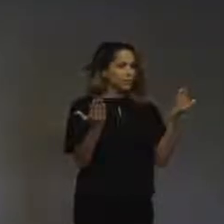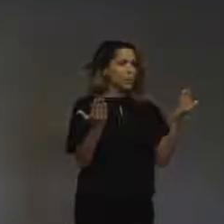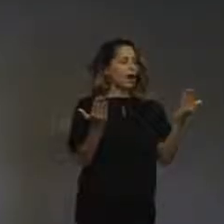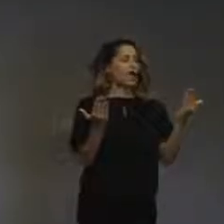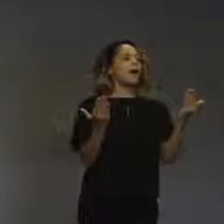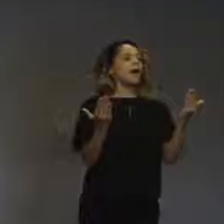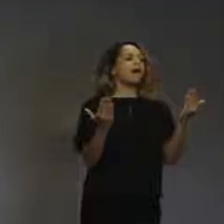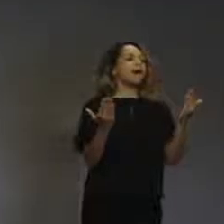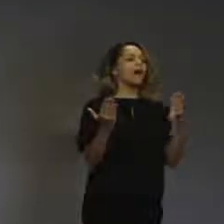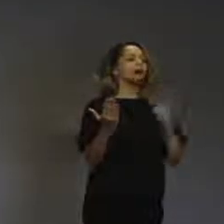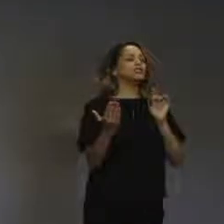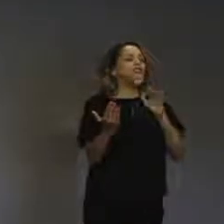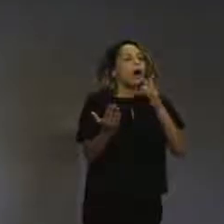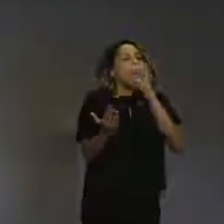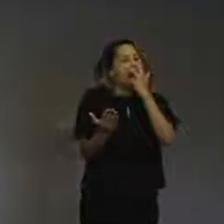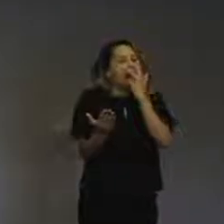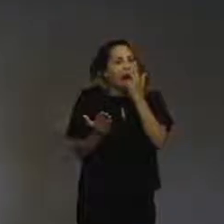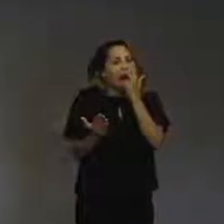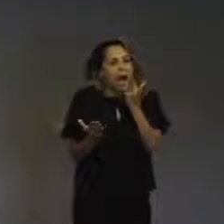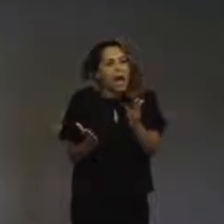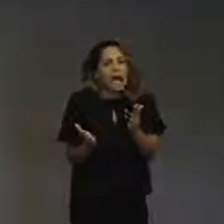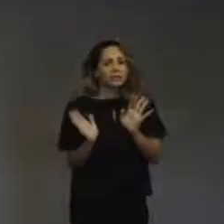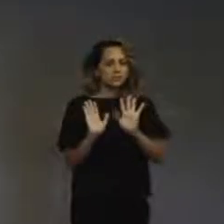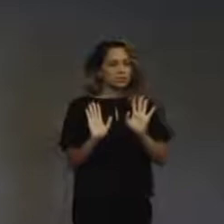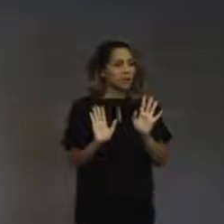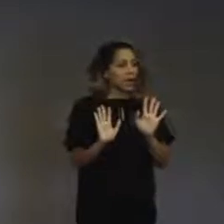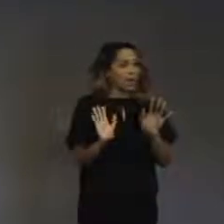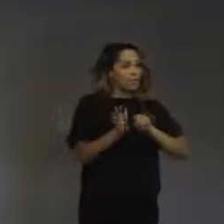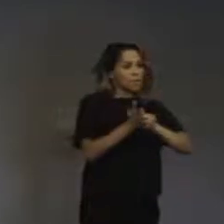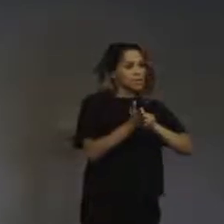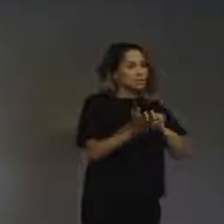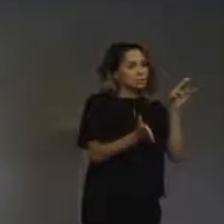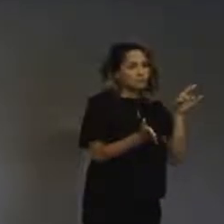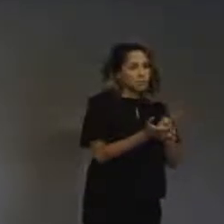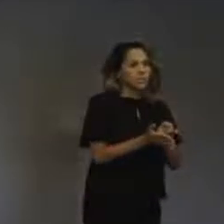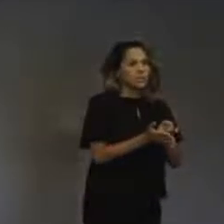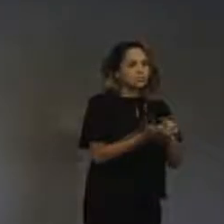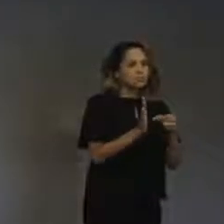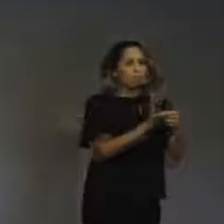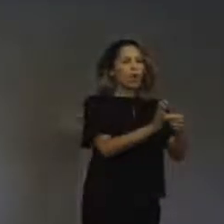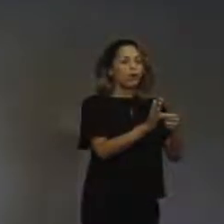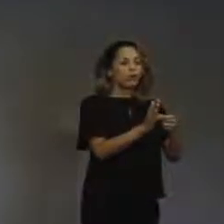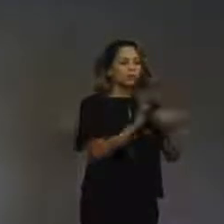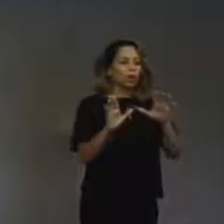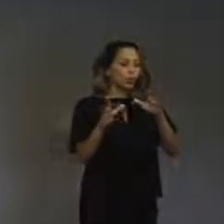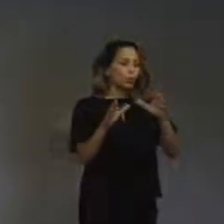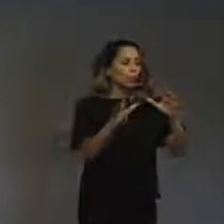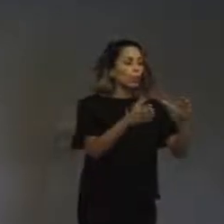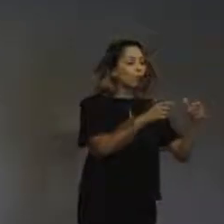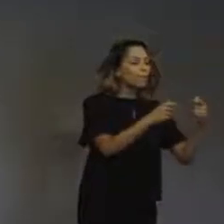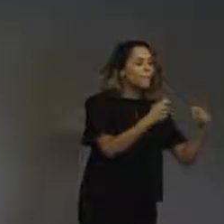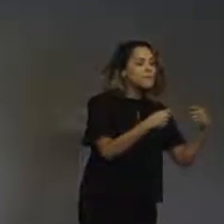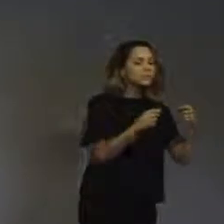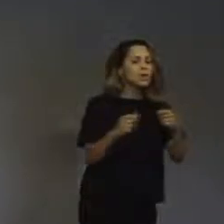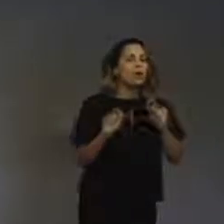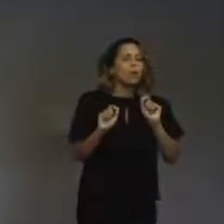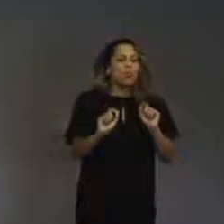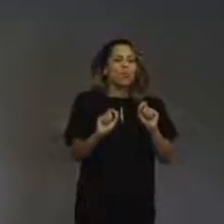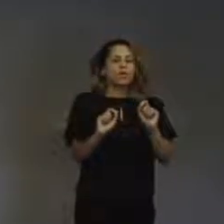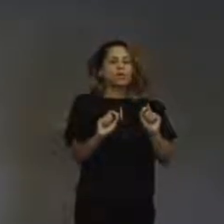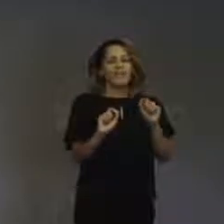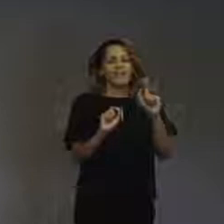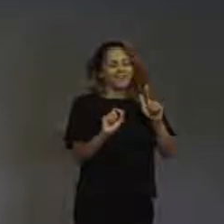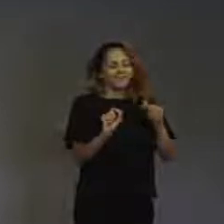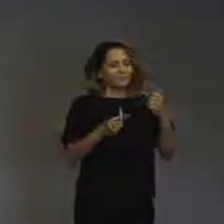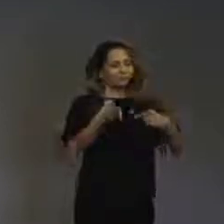achismo e ele passa a ser o que a gente tem que fazer para esses públicos que têm vulnerabilidades e necessidades diferenciadas, que é o que a gente chama de política pública